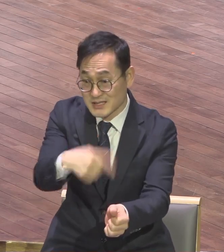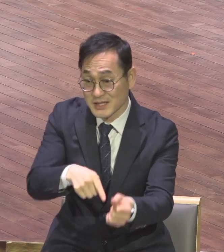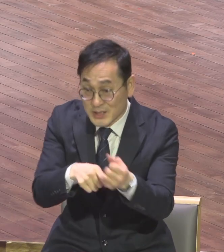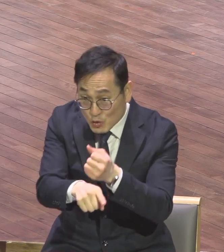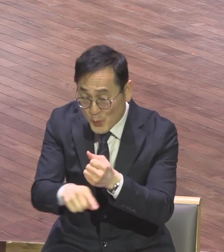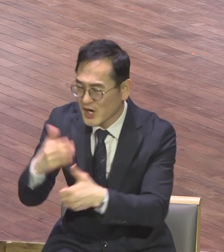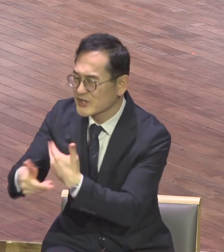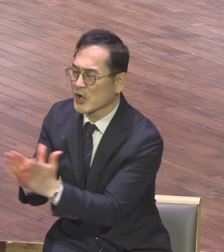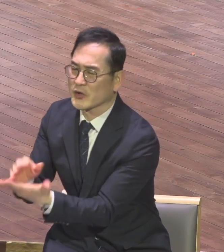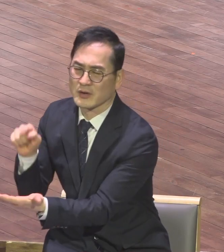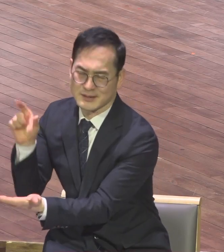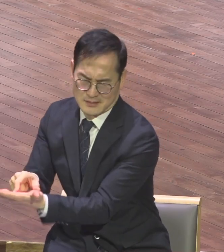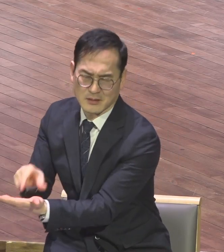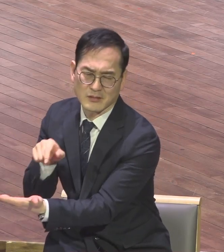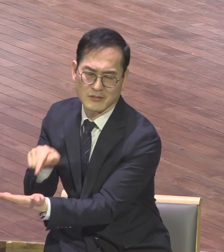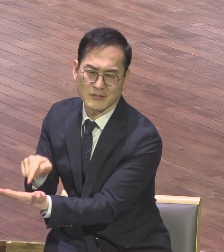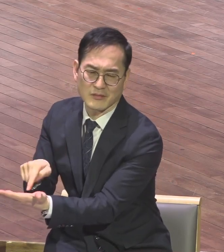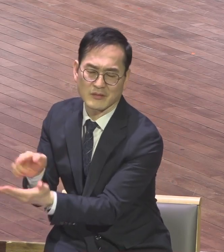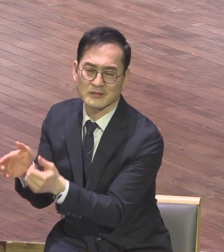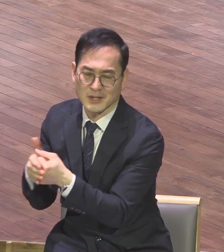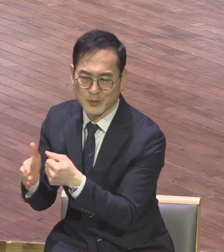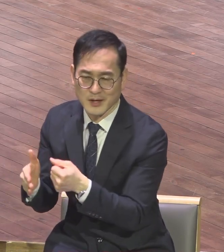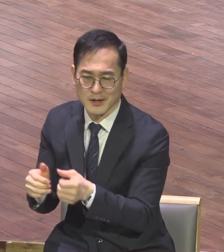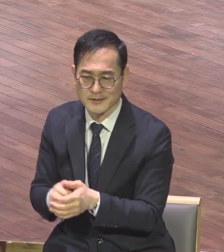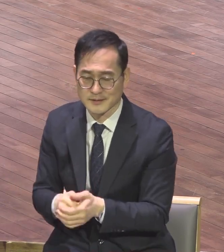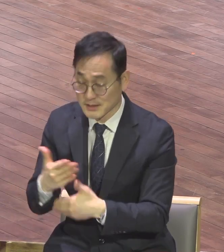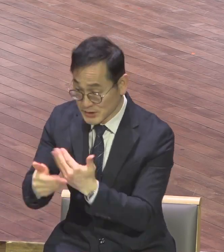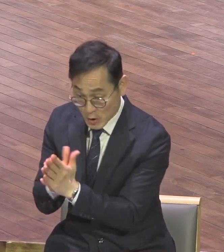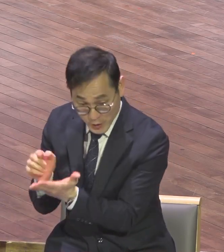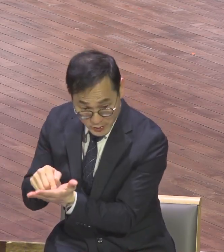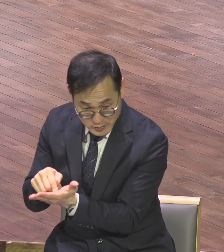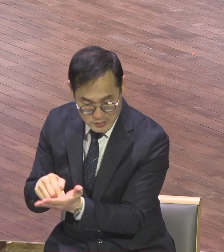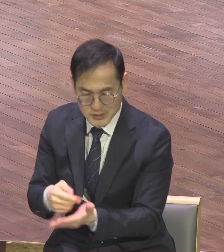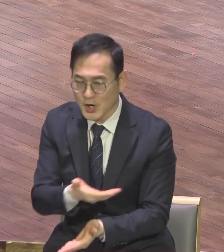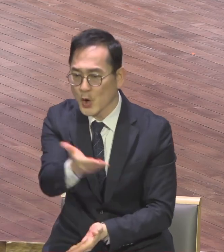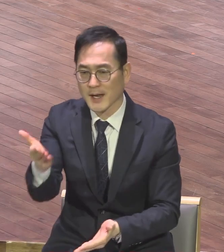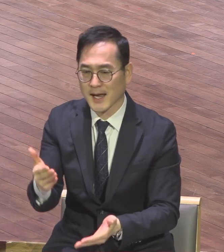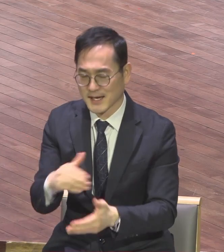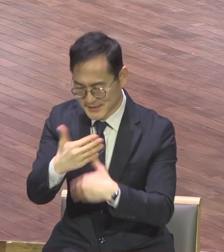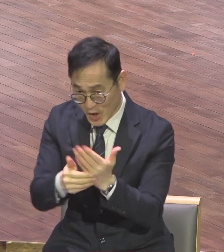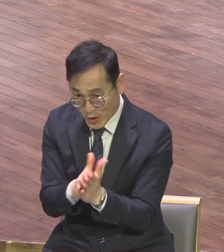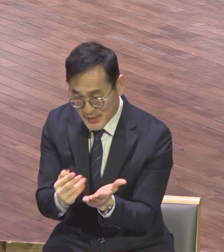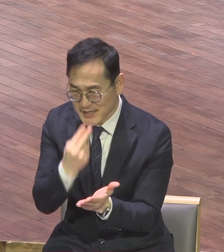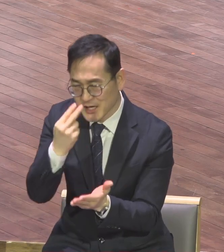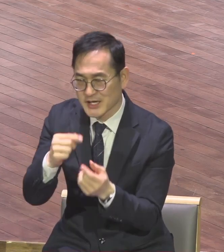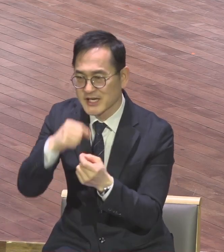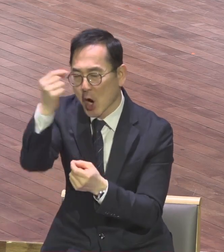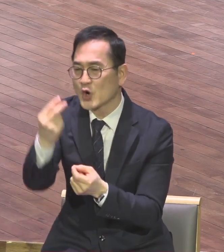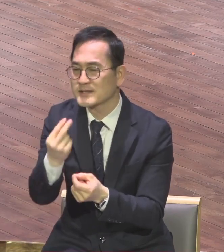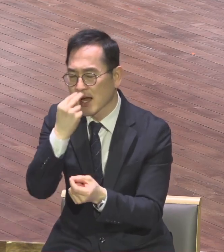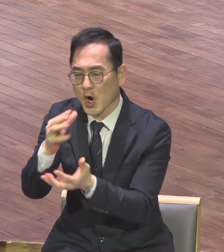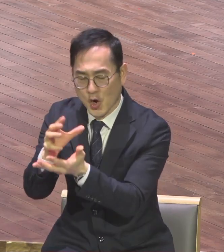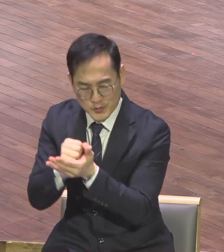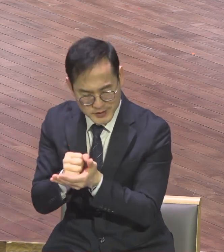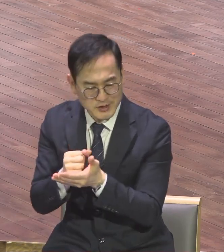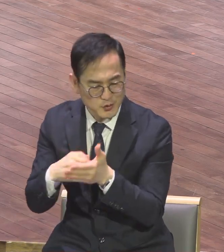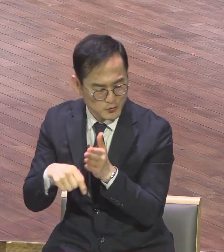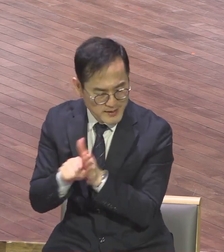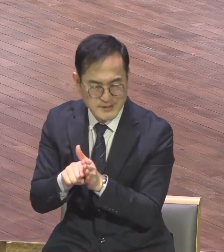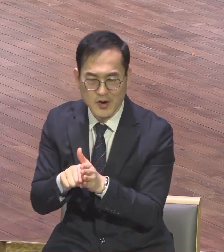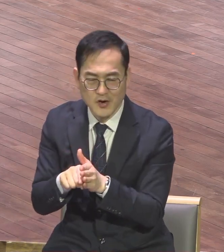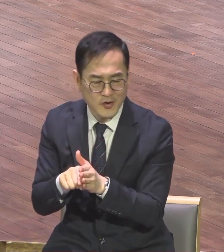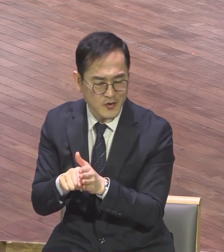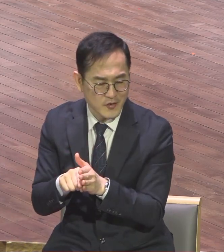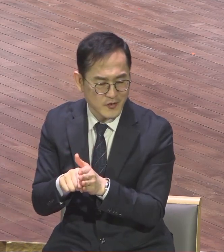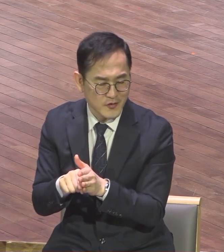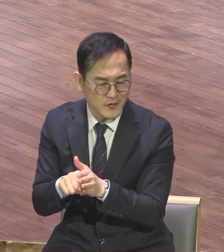있어요. 요한복음 5장 39절을 보니까 너희가 성경에서 영생을 얻는 줄 생각하고 성경을 연구하거냐 이 성경이 곧